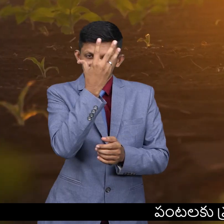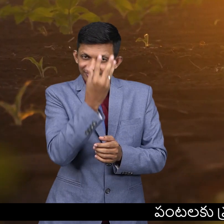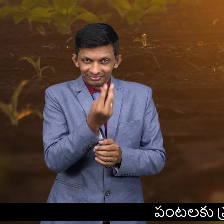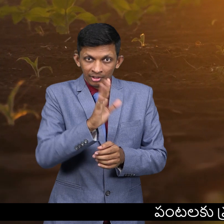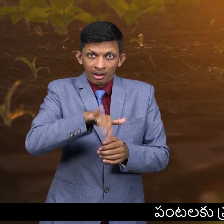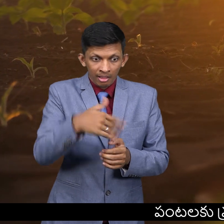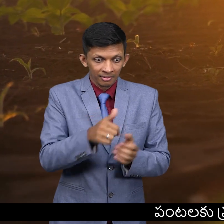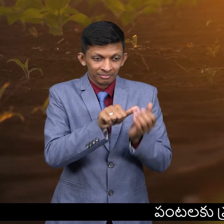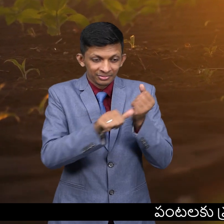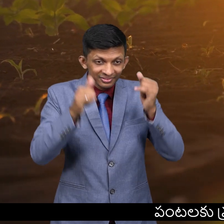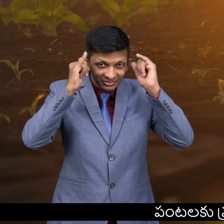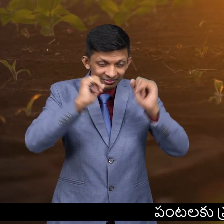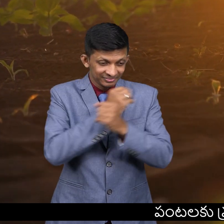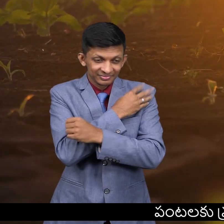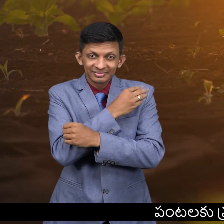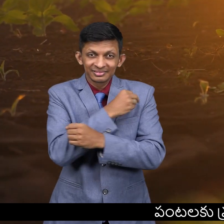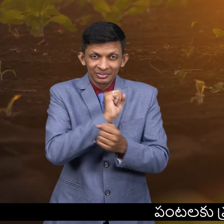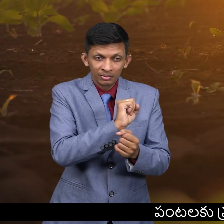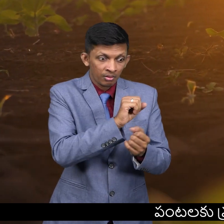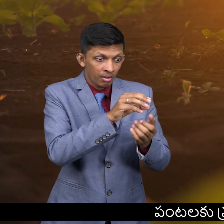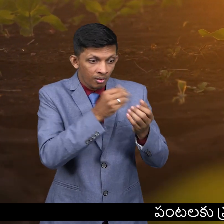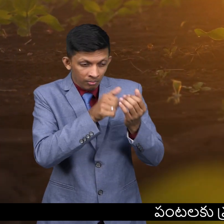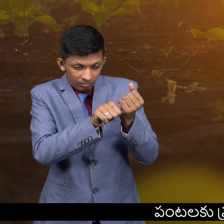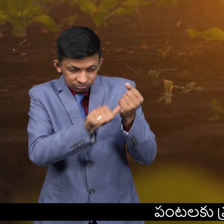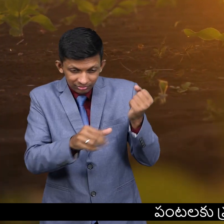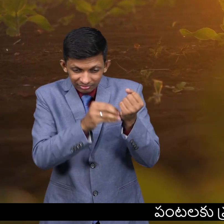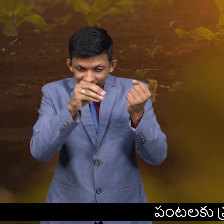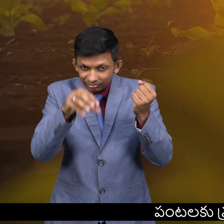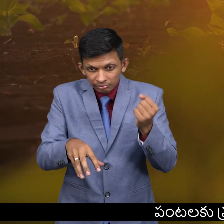మారుతుంది, పంటలకు ప్రయోజనం చేకూరుస్తుంది.